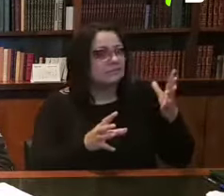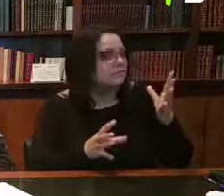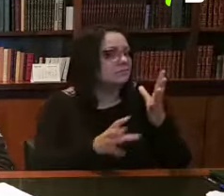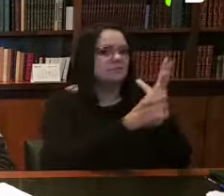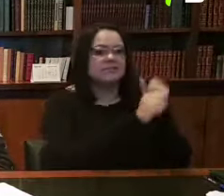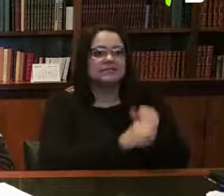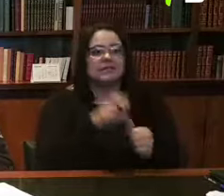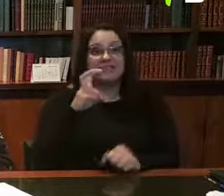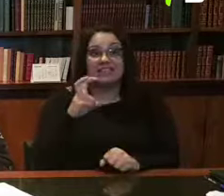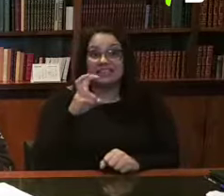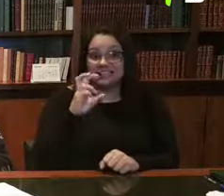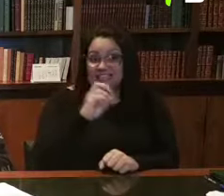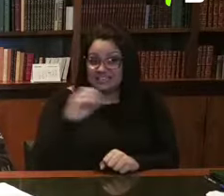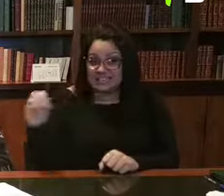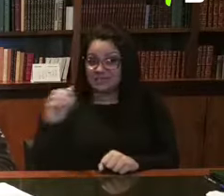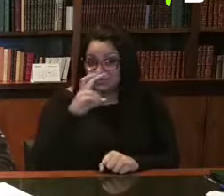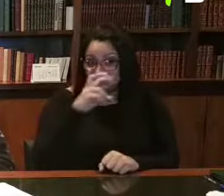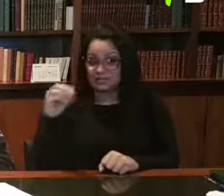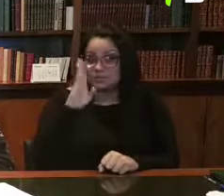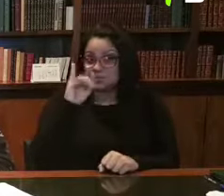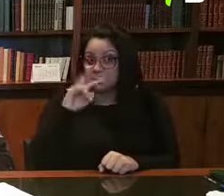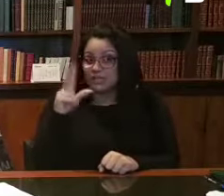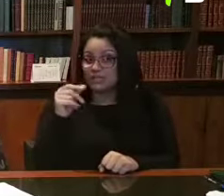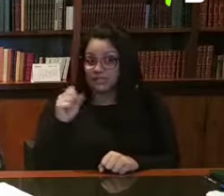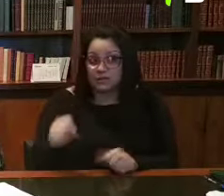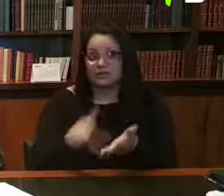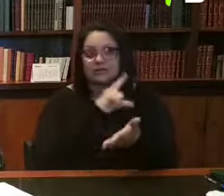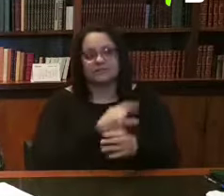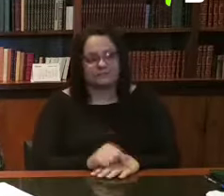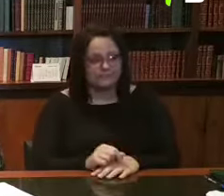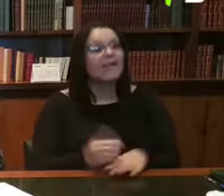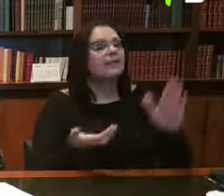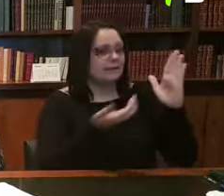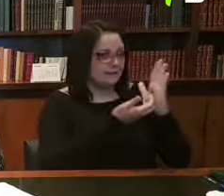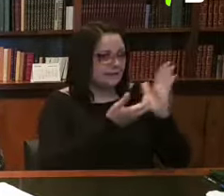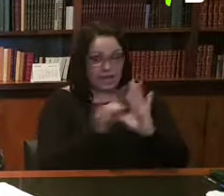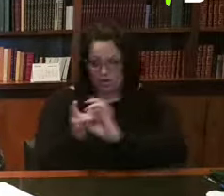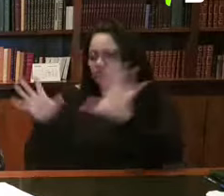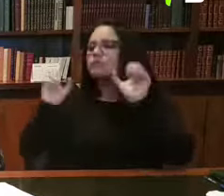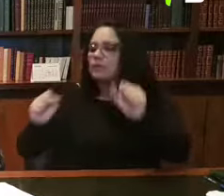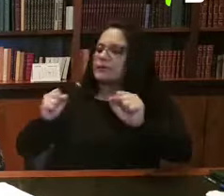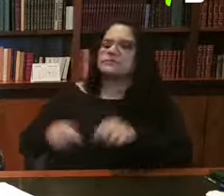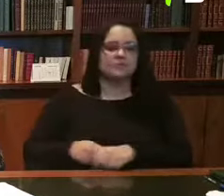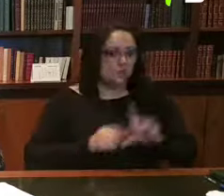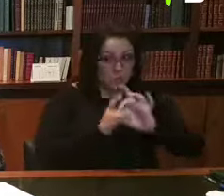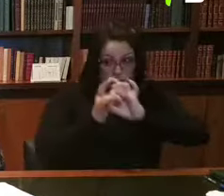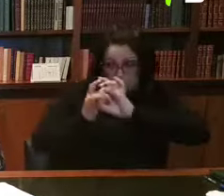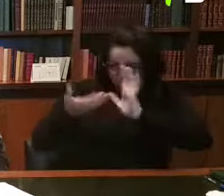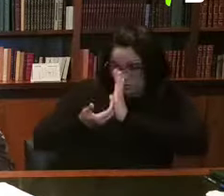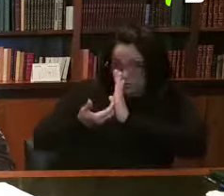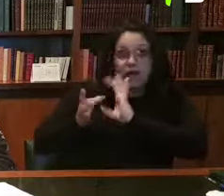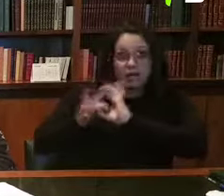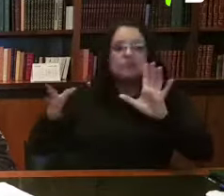500 bilhões extras na economia durante esses dois três meses e aí o congresso nos autorizou entrar em campo aí nós entramos em campo